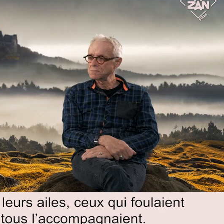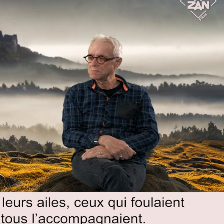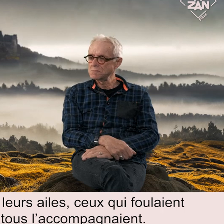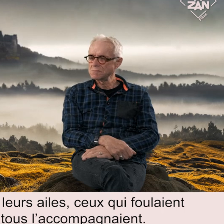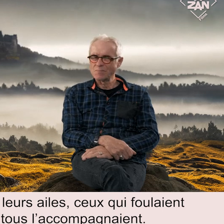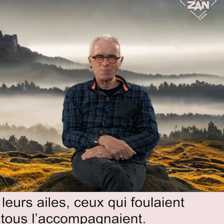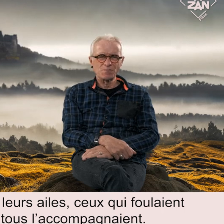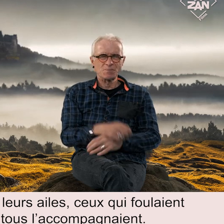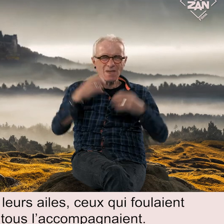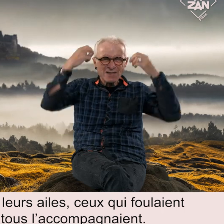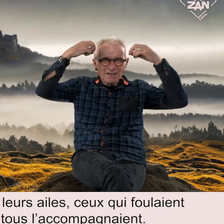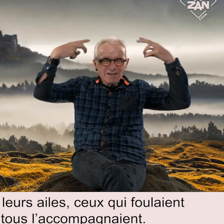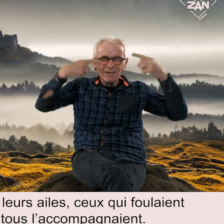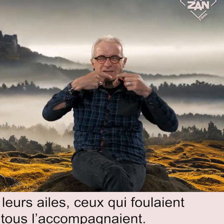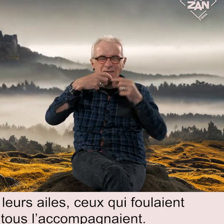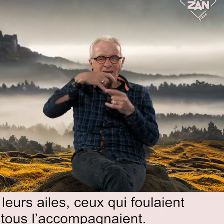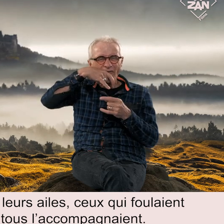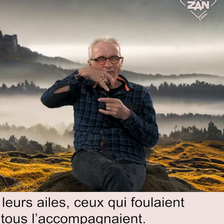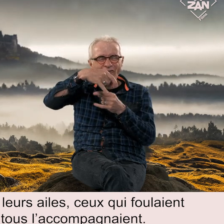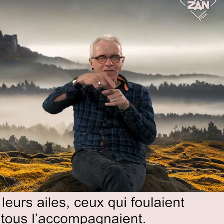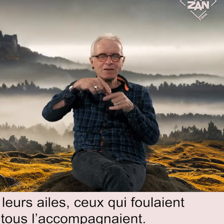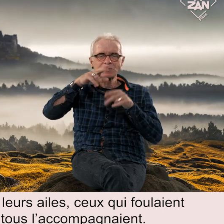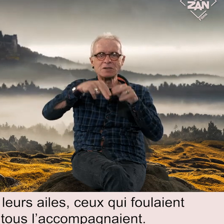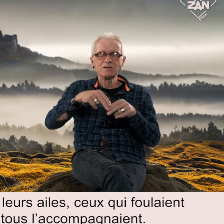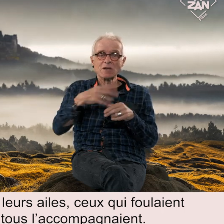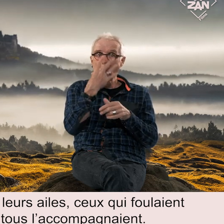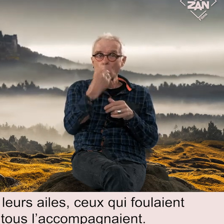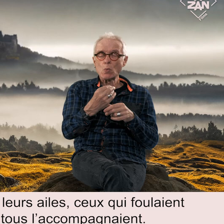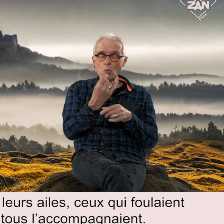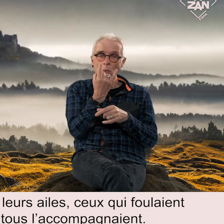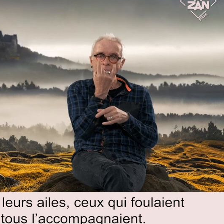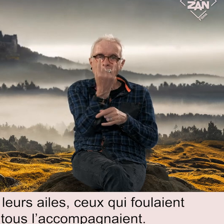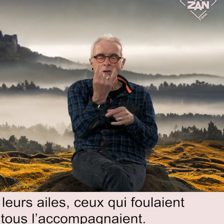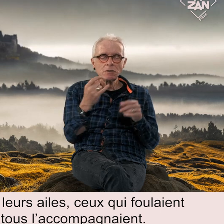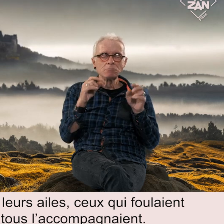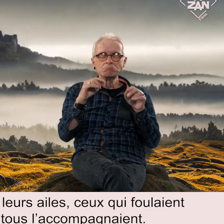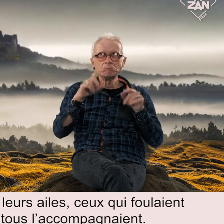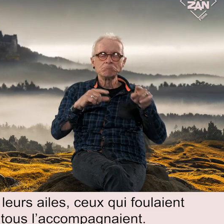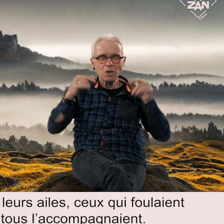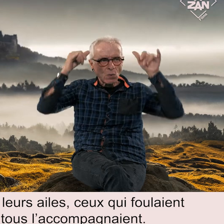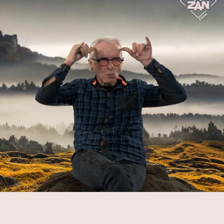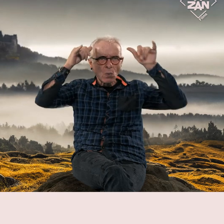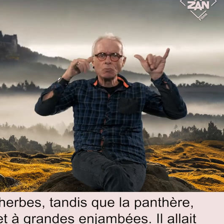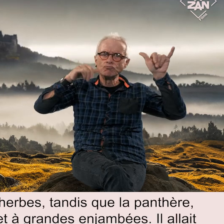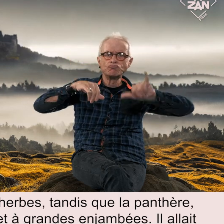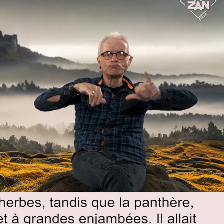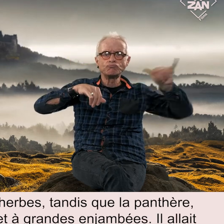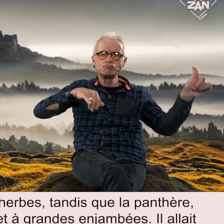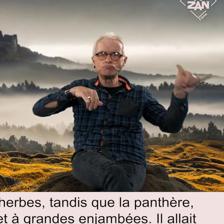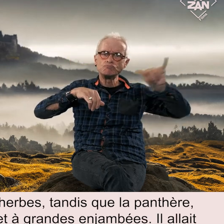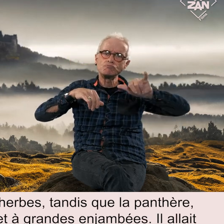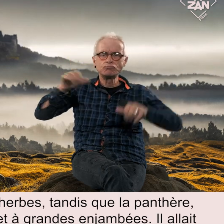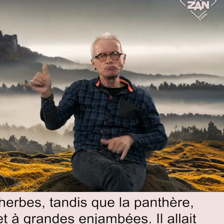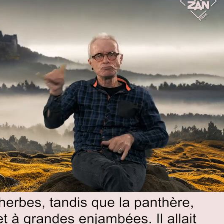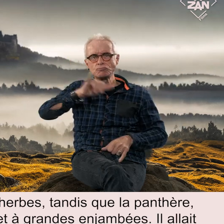Les hyènes marchaient devant lui, le loup et le sanglier par derrière. Le taureau à sa droite balançait la tête et à sa